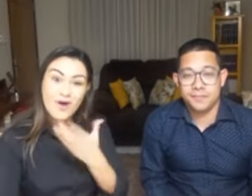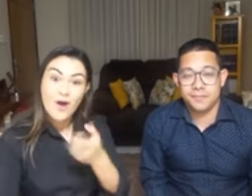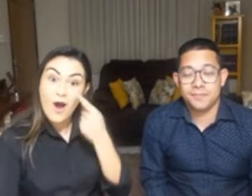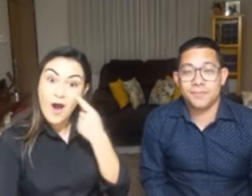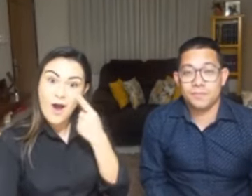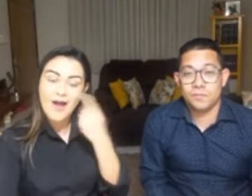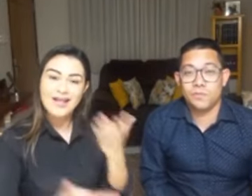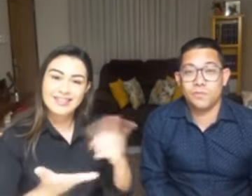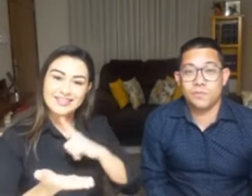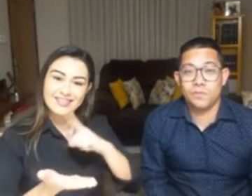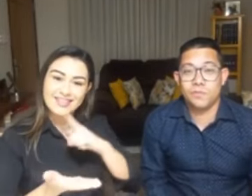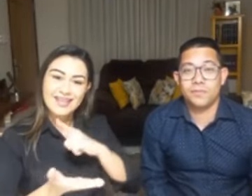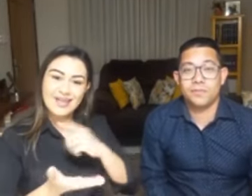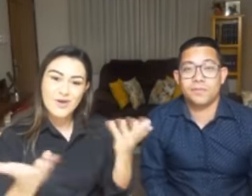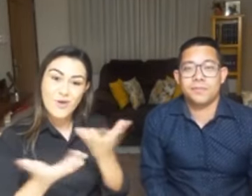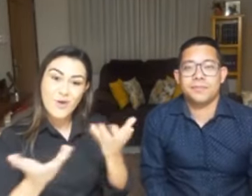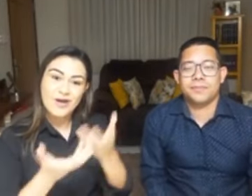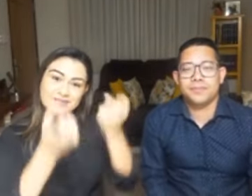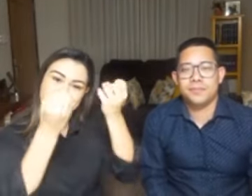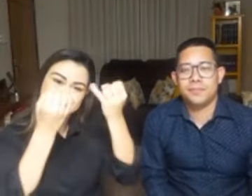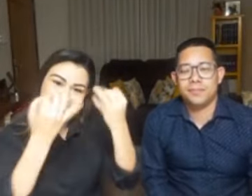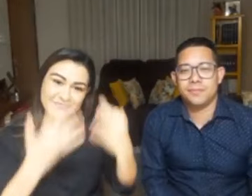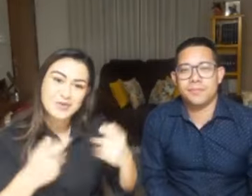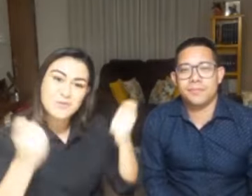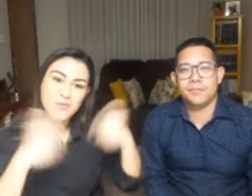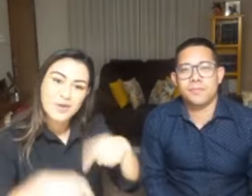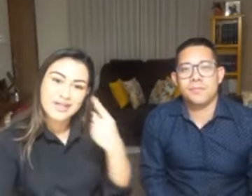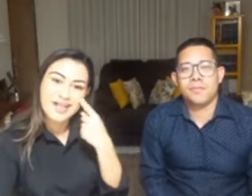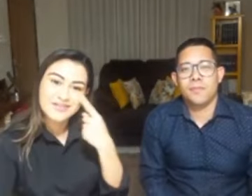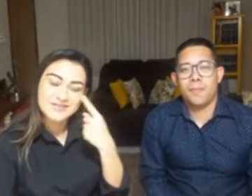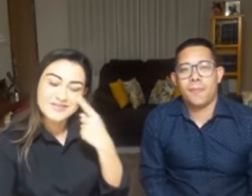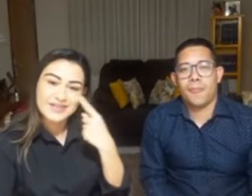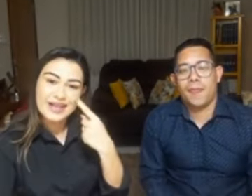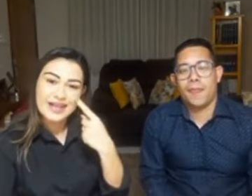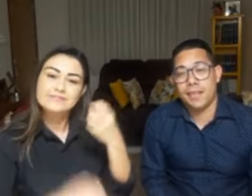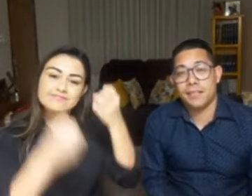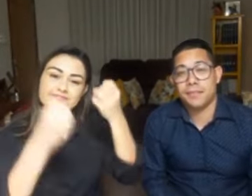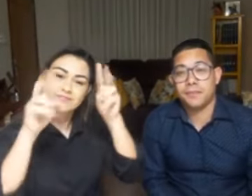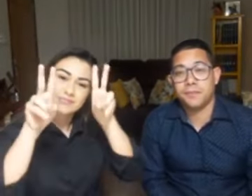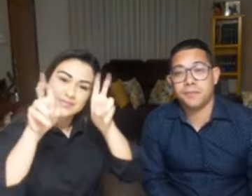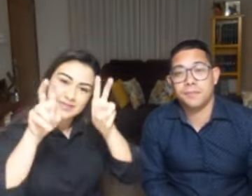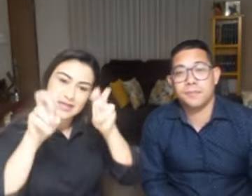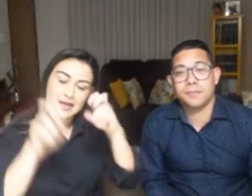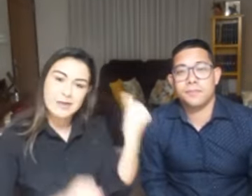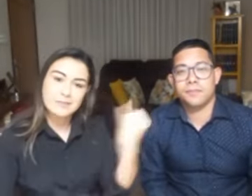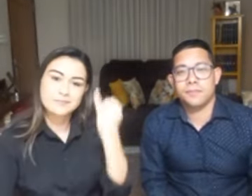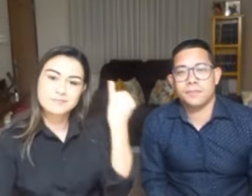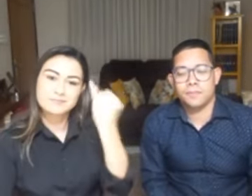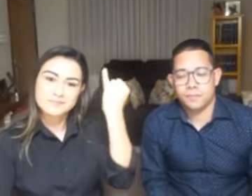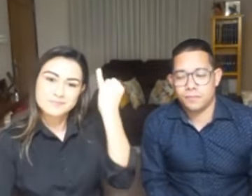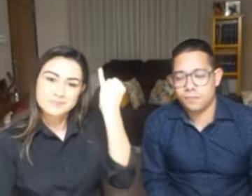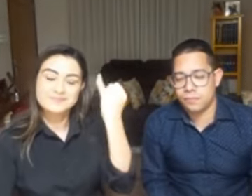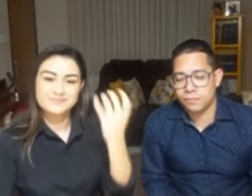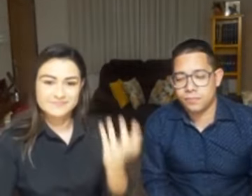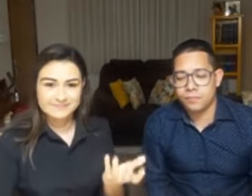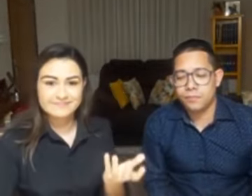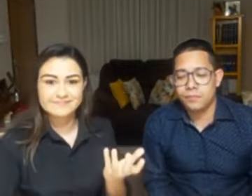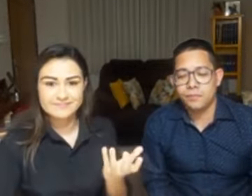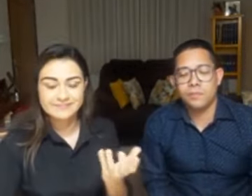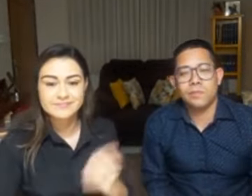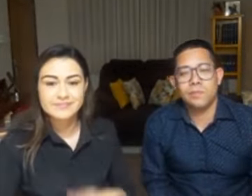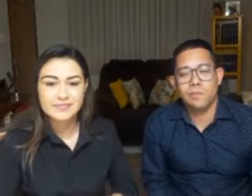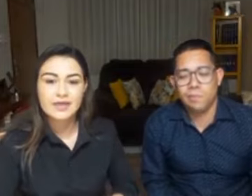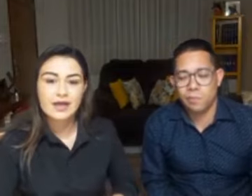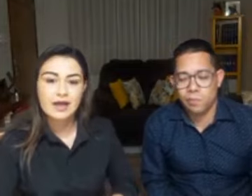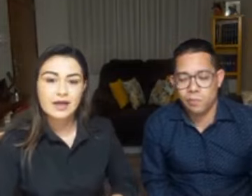teremos aí esse privilégio de poder ouvir a respeito dessa temática que, como eles bem disseram, uma temática que